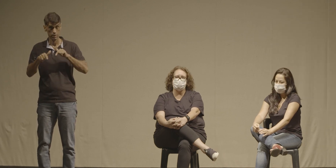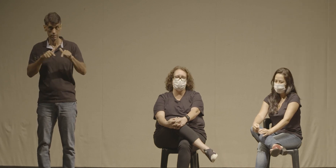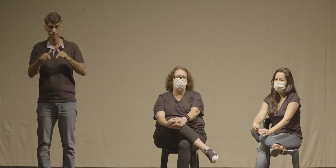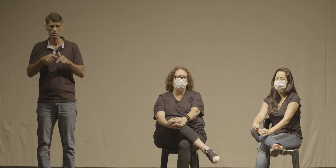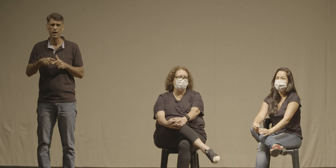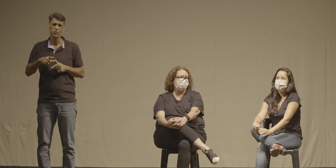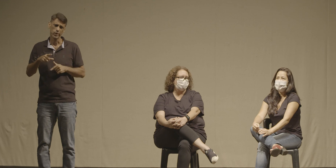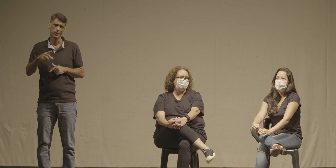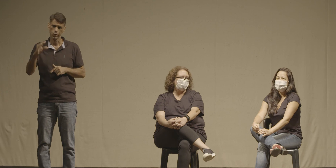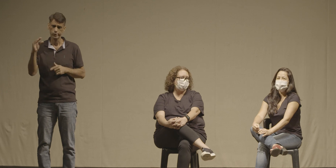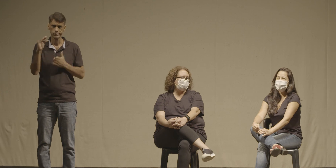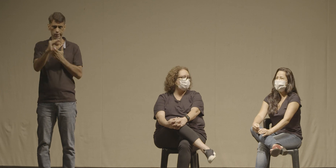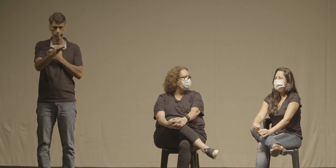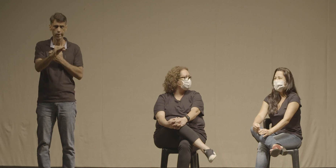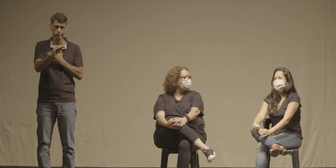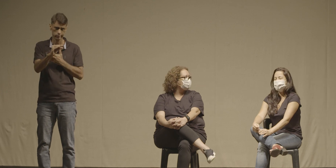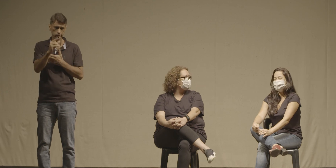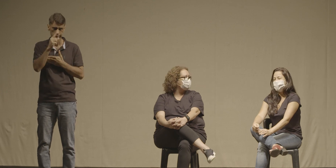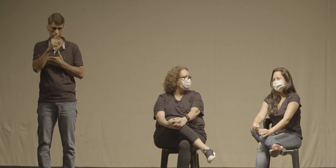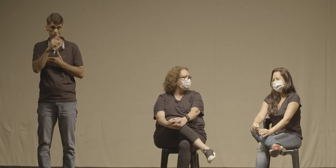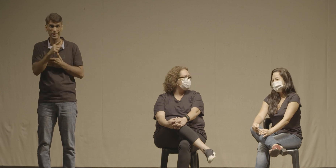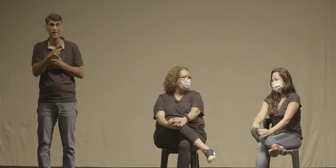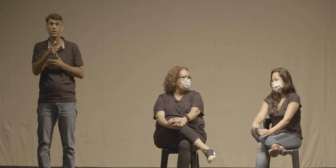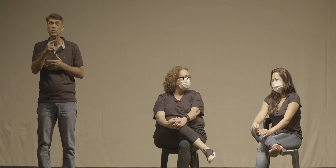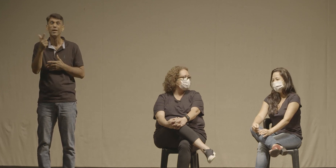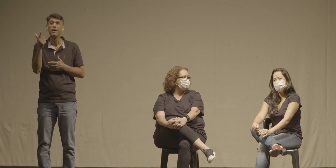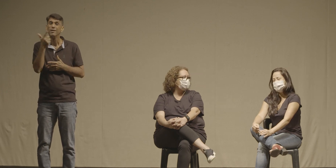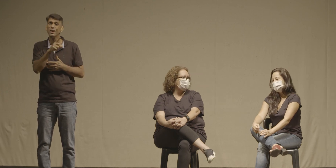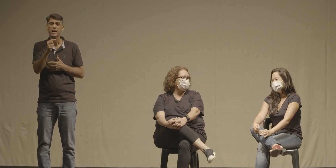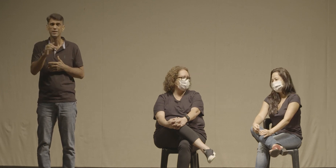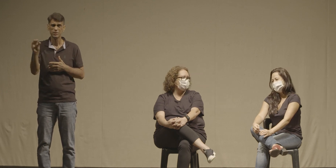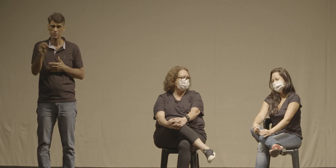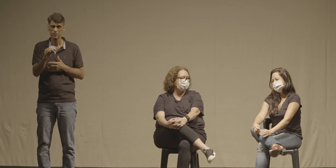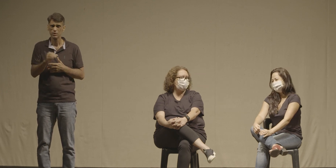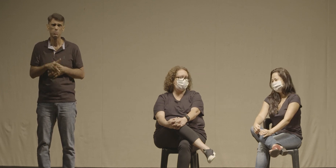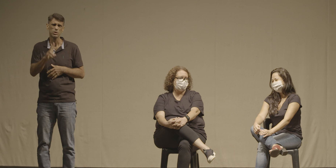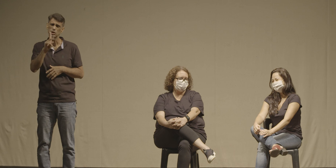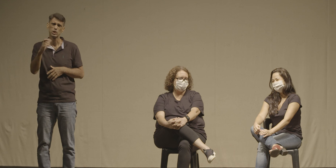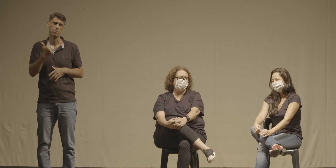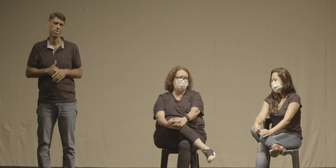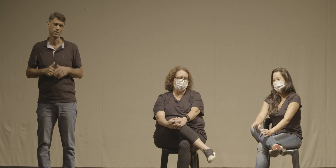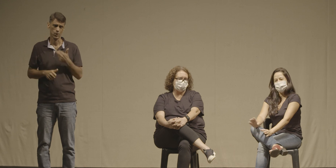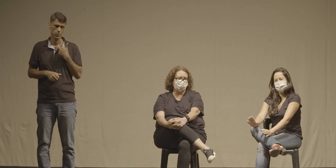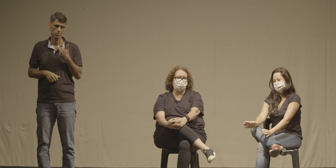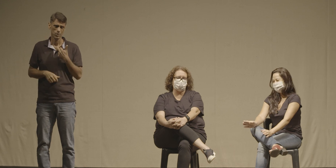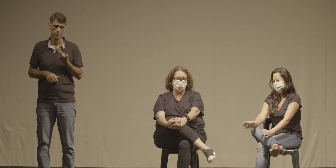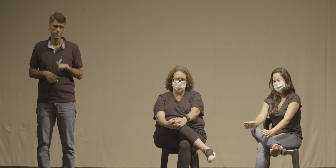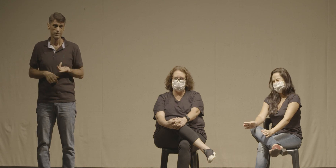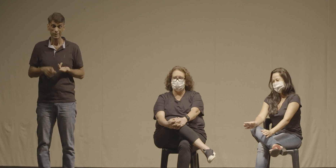baixo orçamento. Você já não está ganhando nada. Não pode ser um dia merda. Não